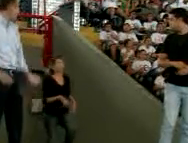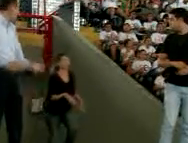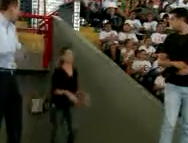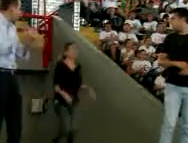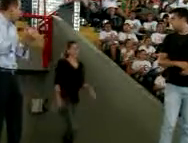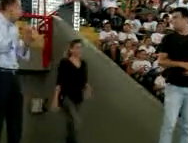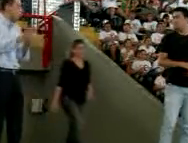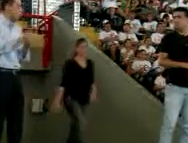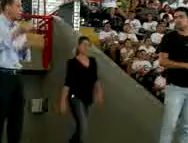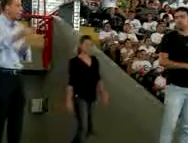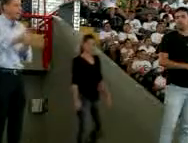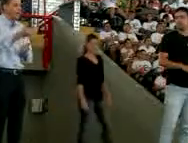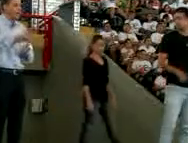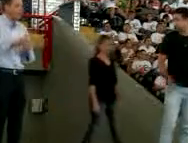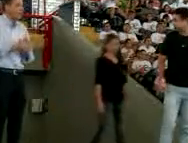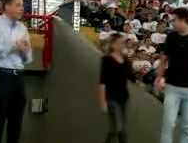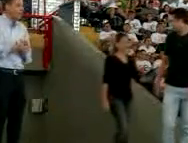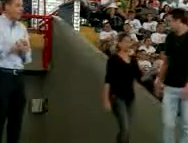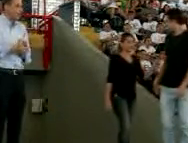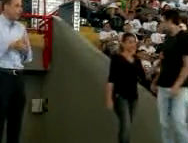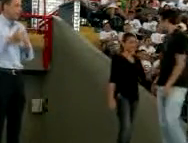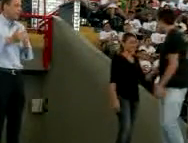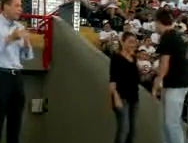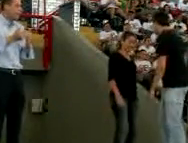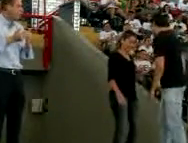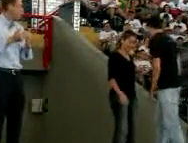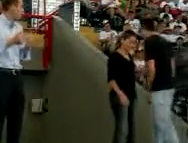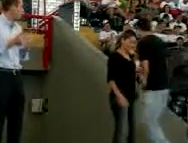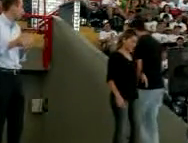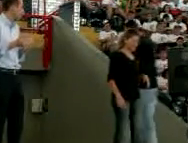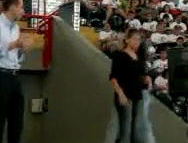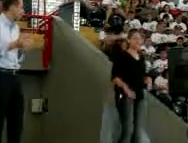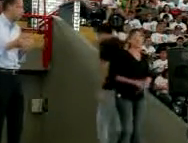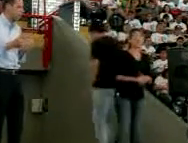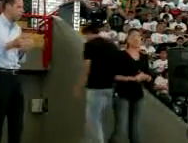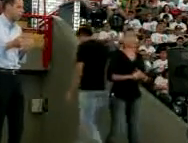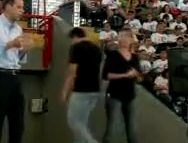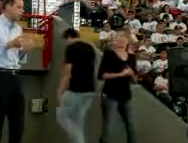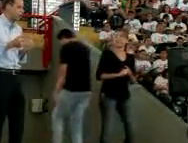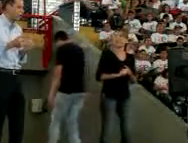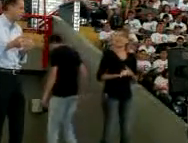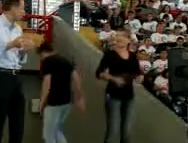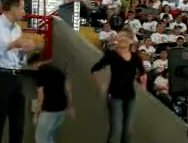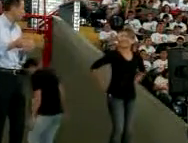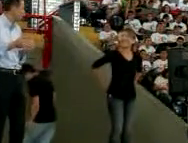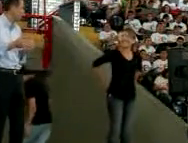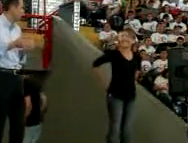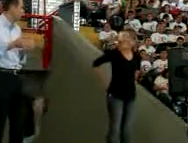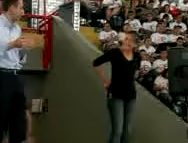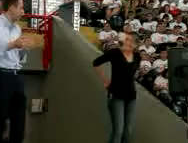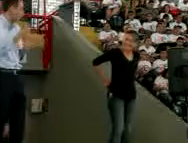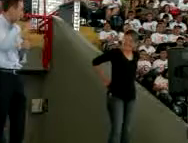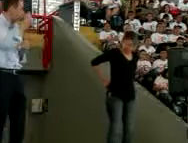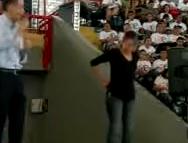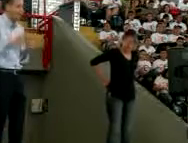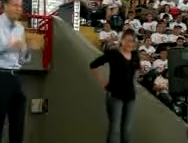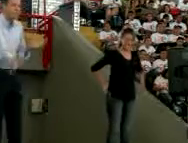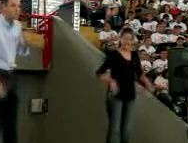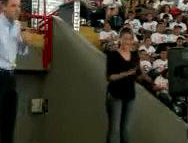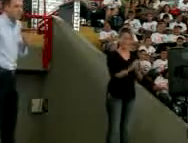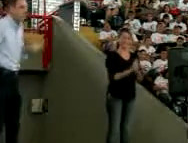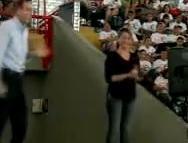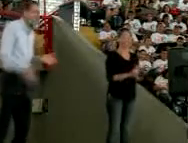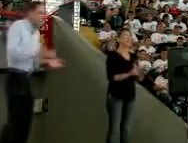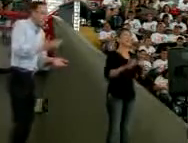Ninguém. É o tipo de coisa que não vai resolver. Então dessa forma, muito bem, substituição, muito bem, na tradução, manda